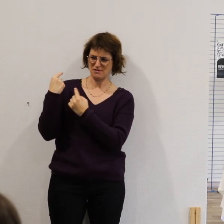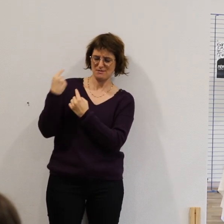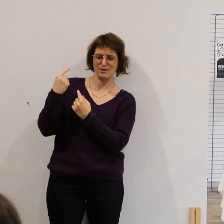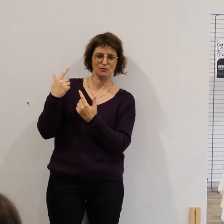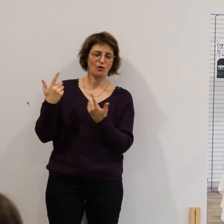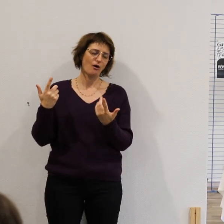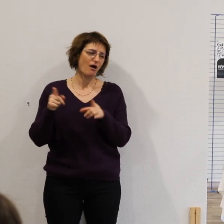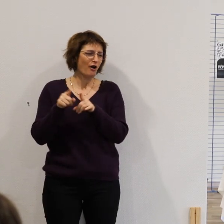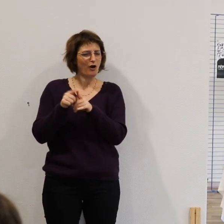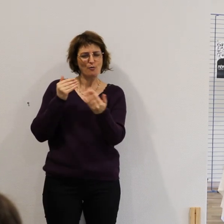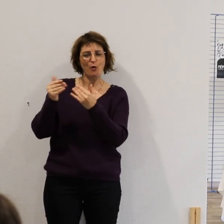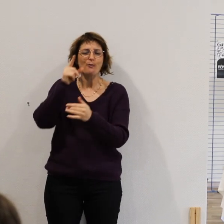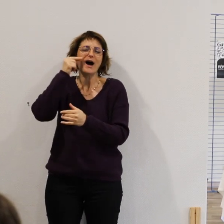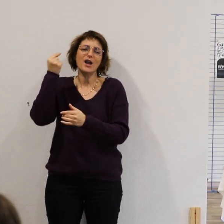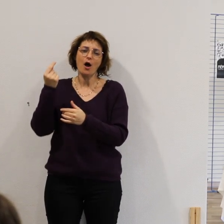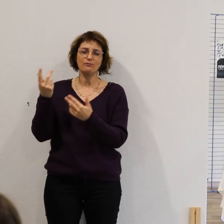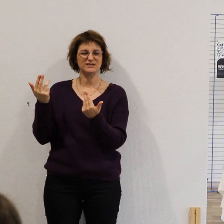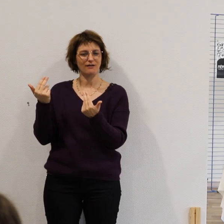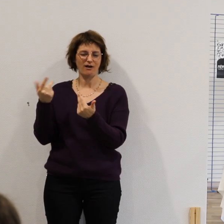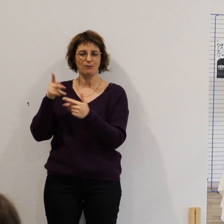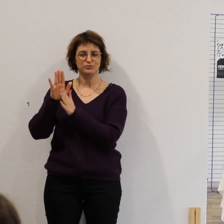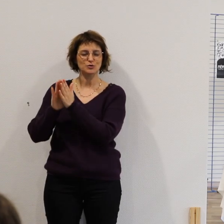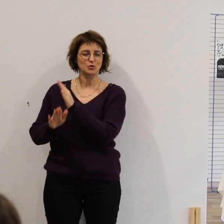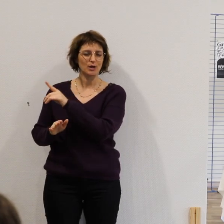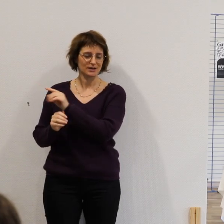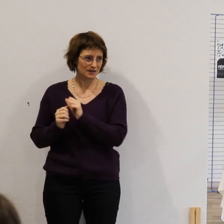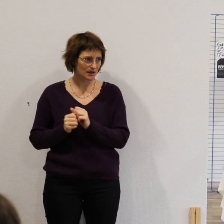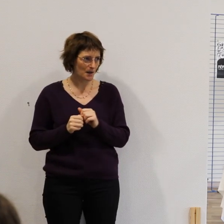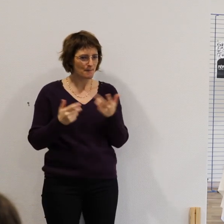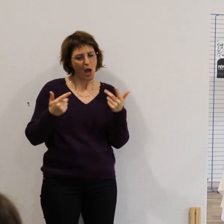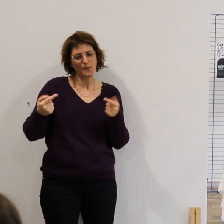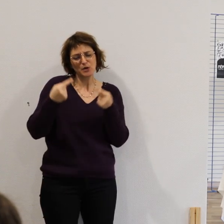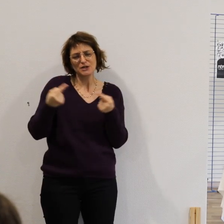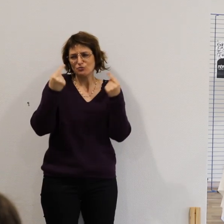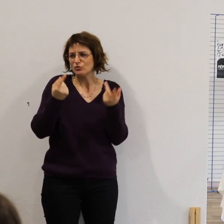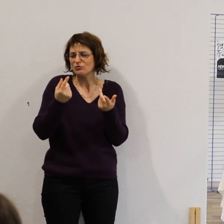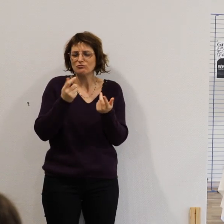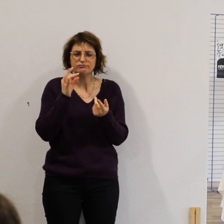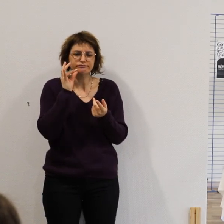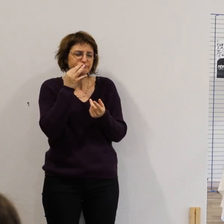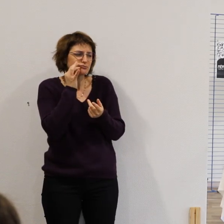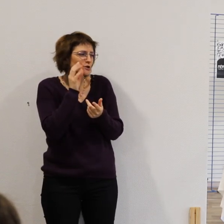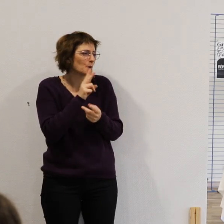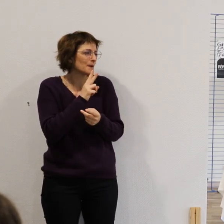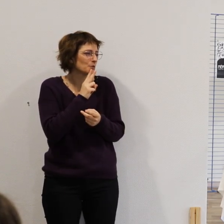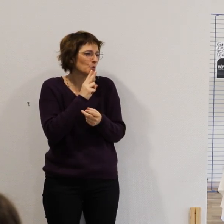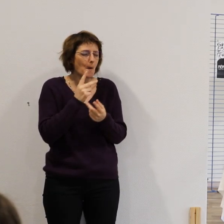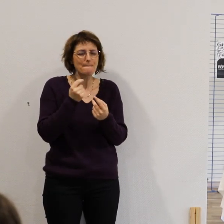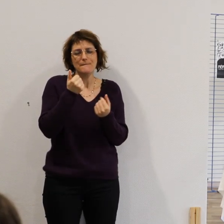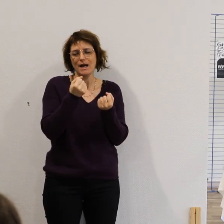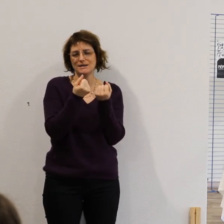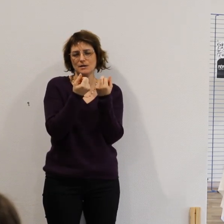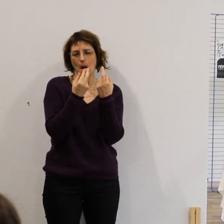rien qui vaille la cruauté des hommes. Juste de brèves échauffourées, la paix en somme.